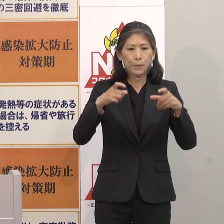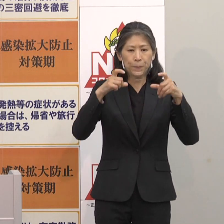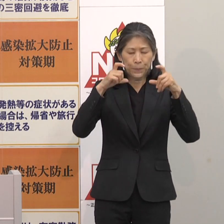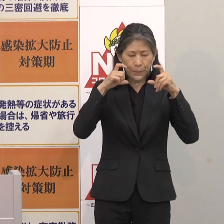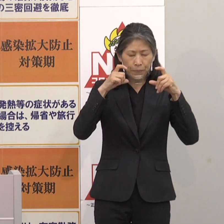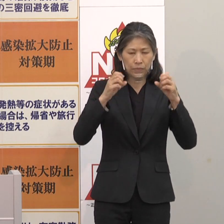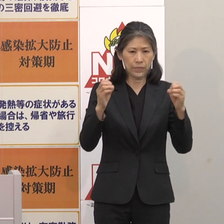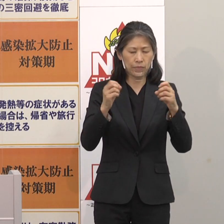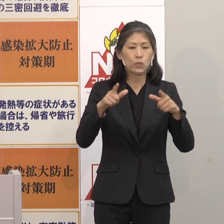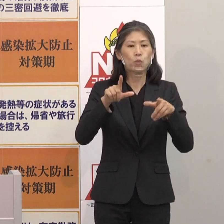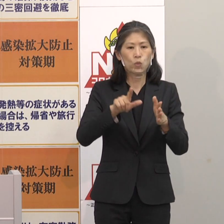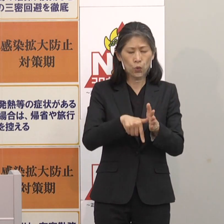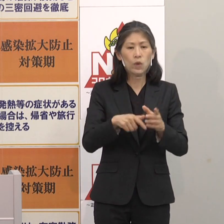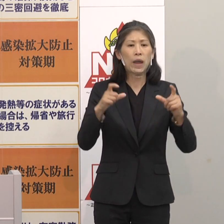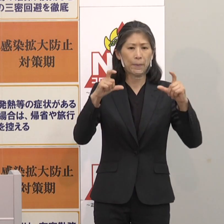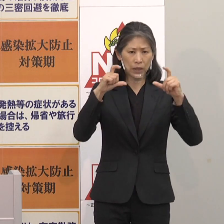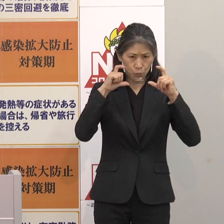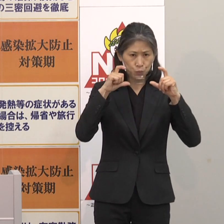いと思います。